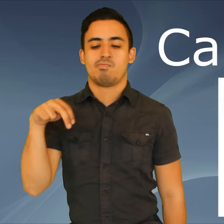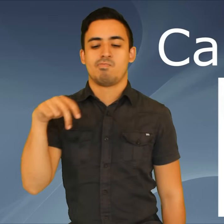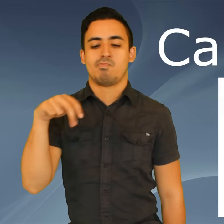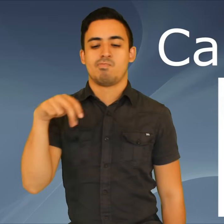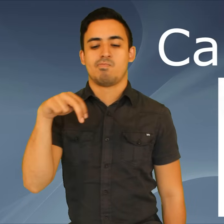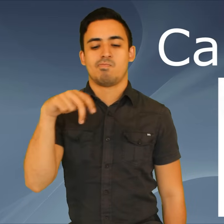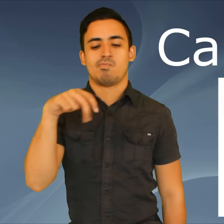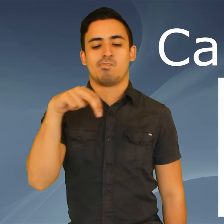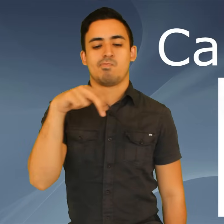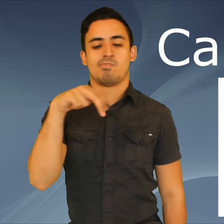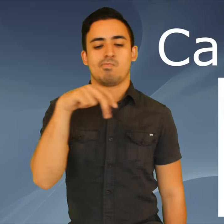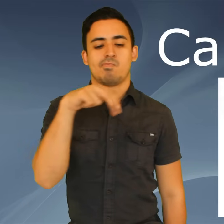Caminar.